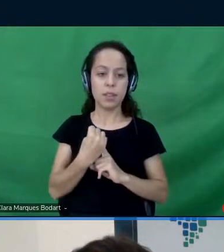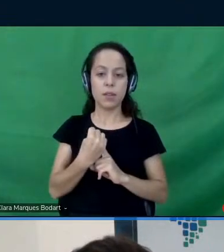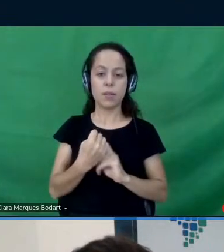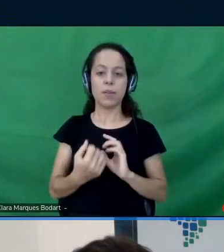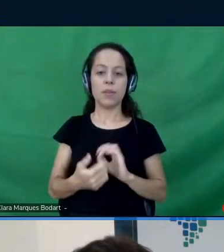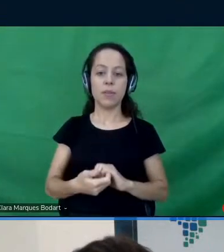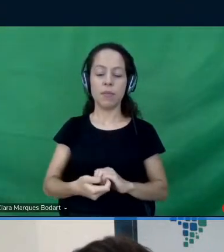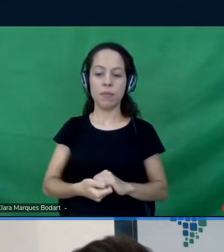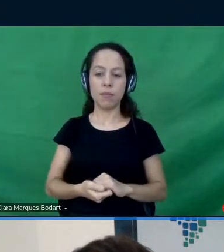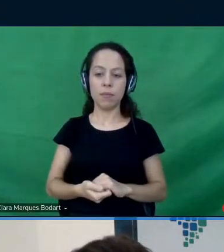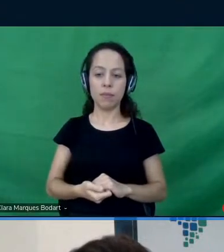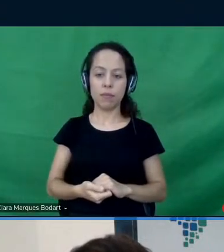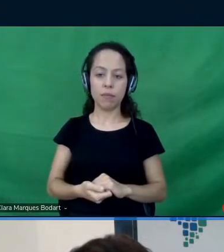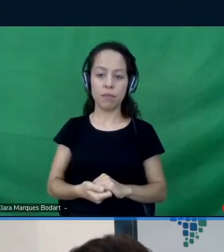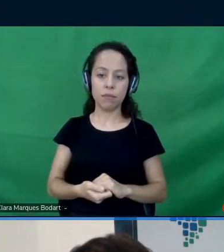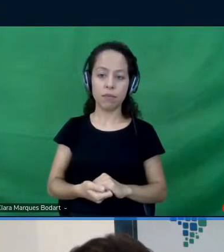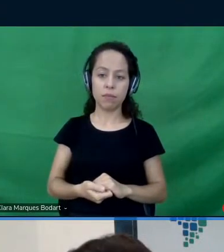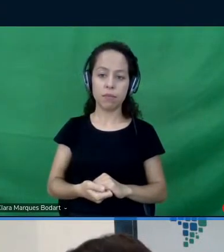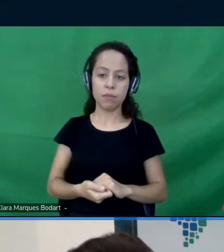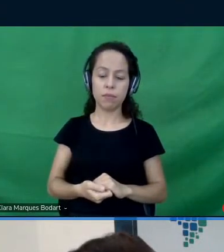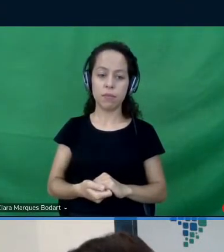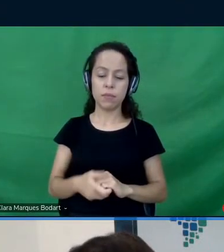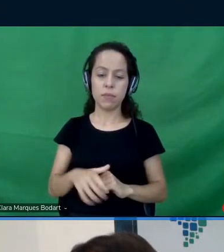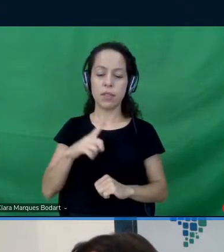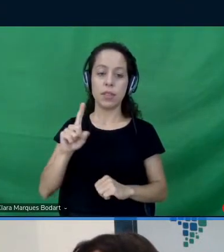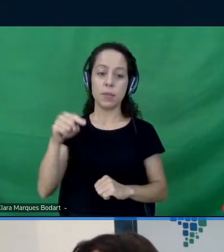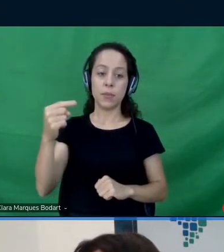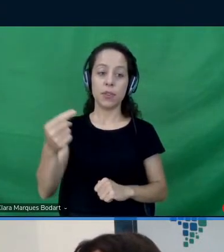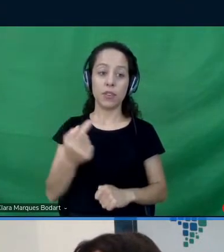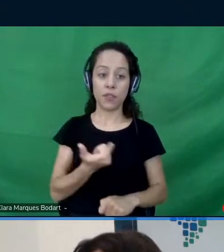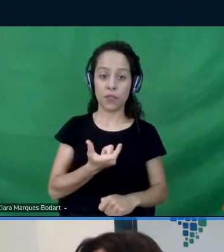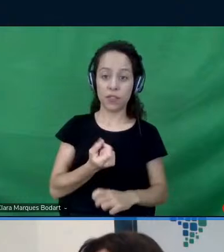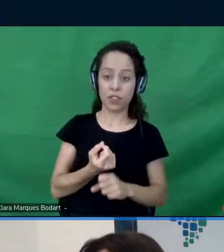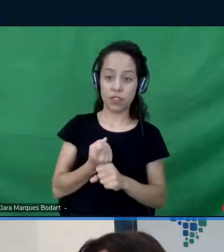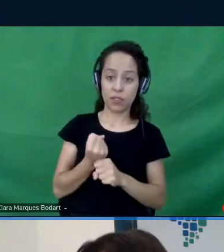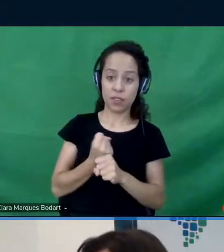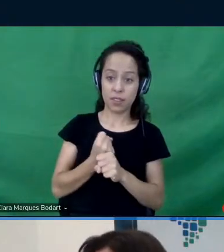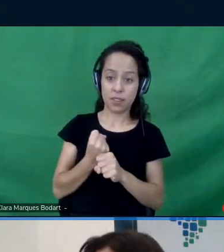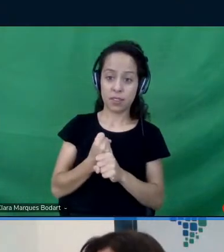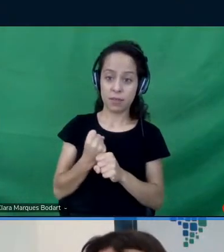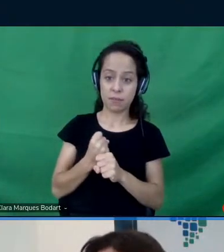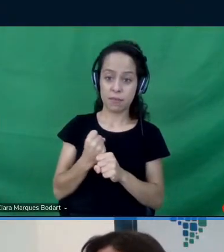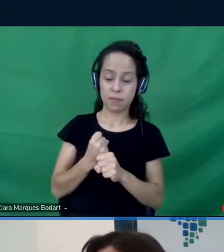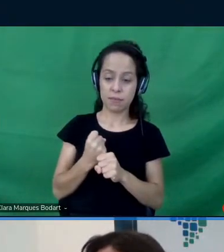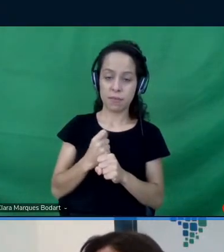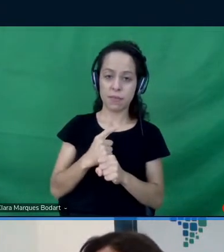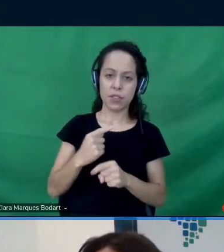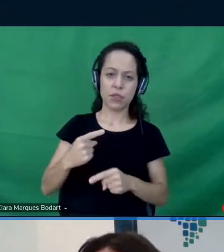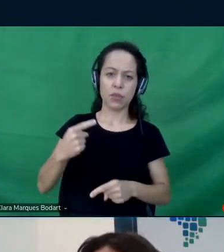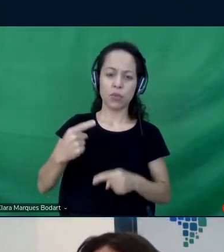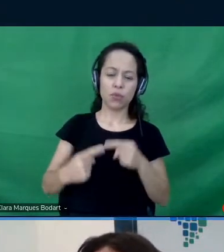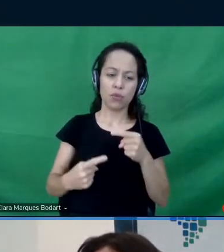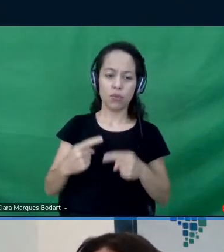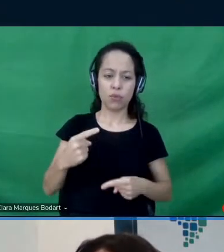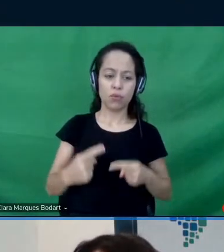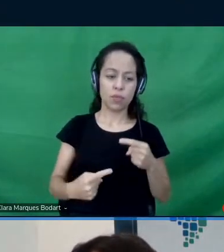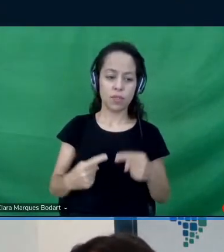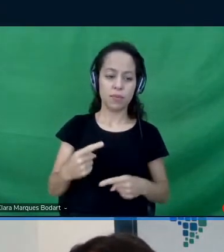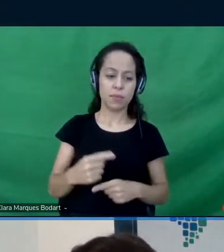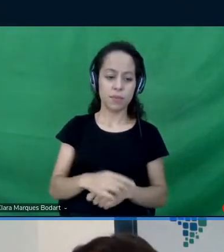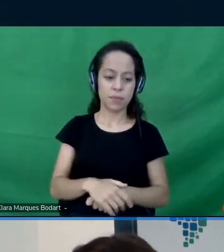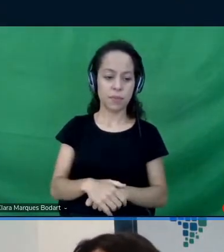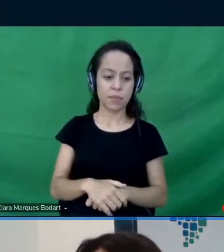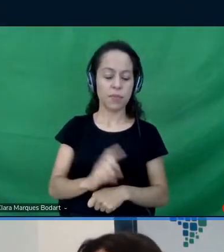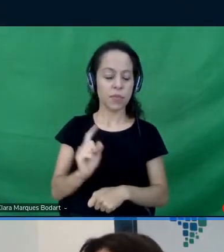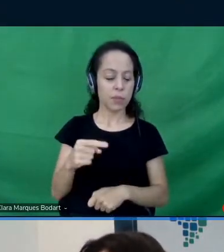a gente chega, né, 20 anos depois, duas décadas depois dessa ampla discussão e